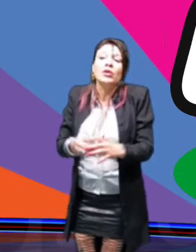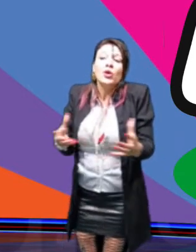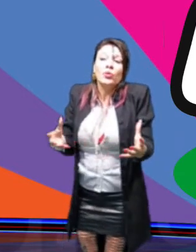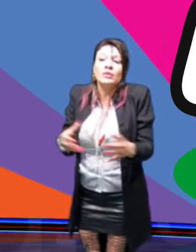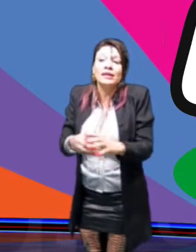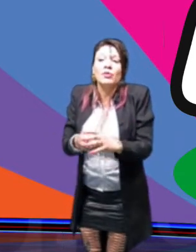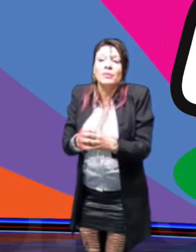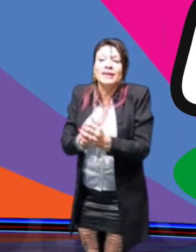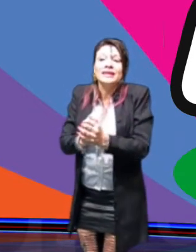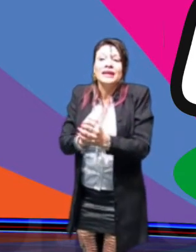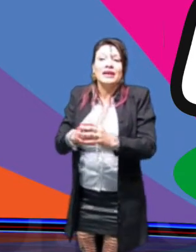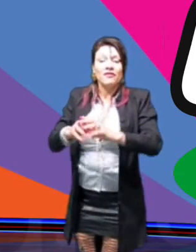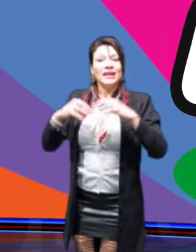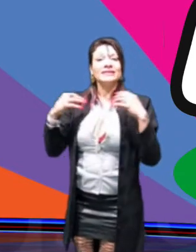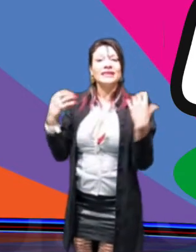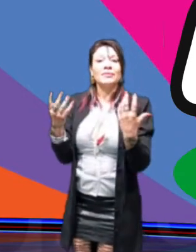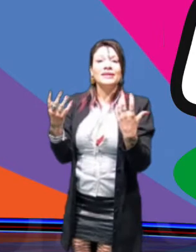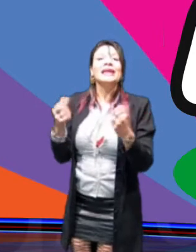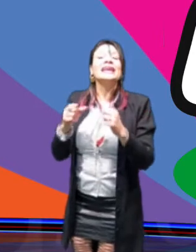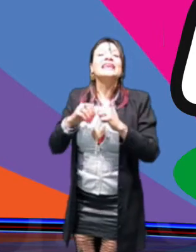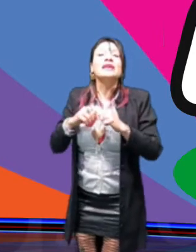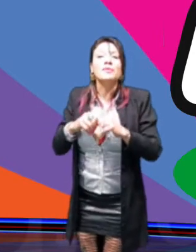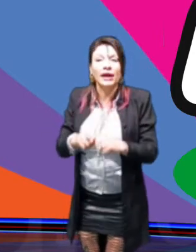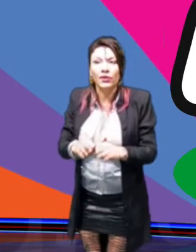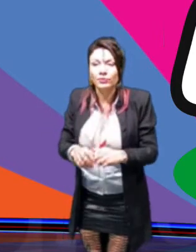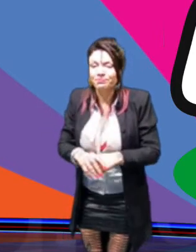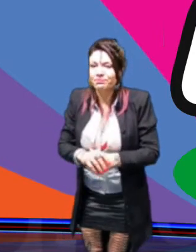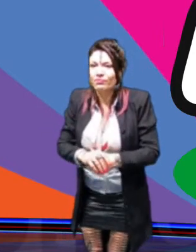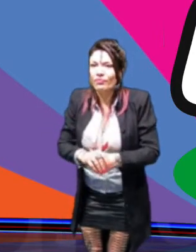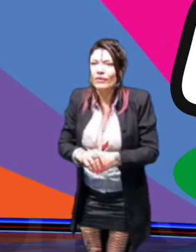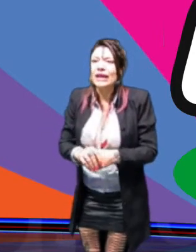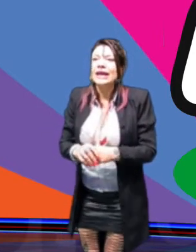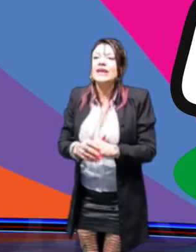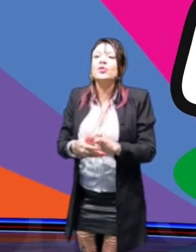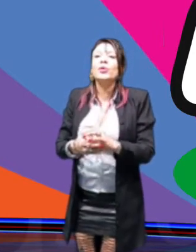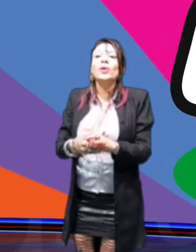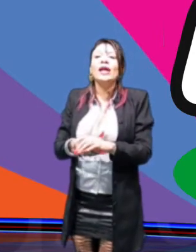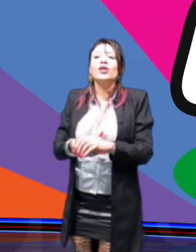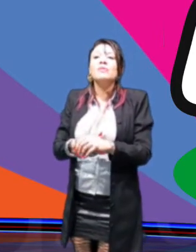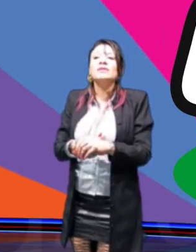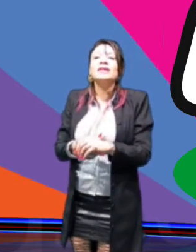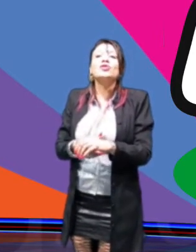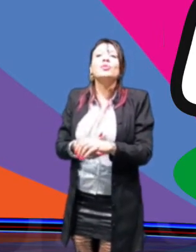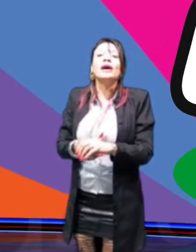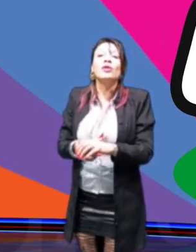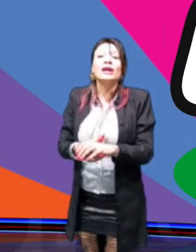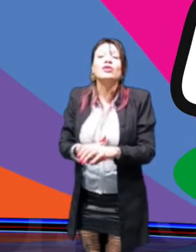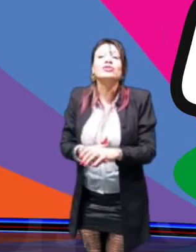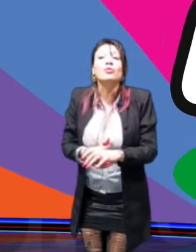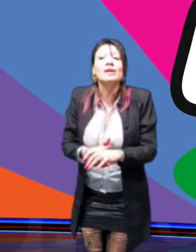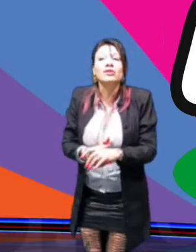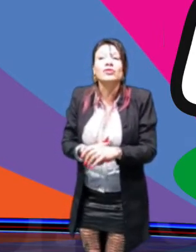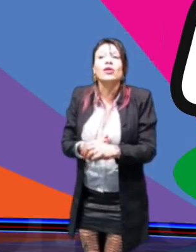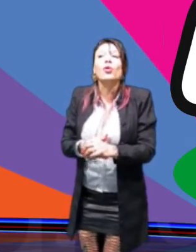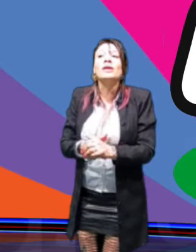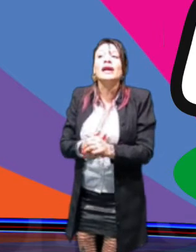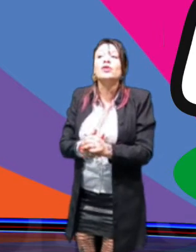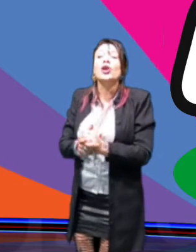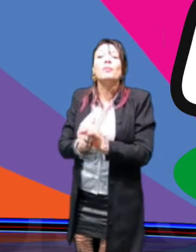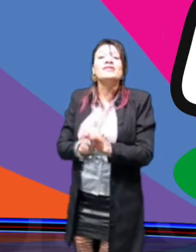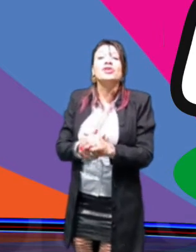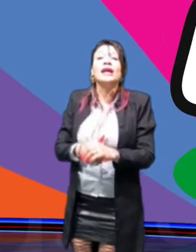un nivel, digamos, más financieramente equilibrado. Eso por un lado, y vamos a hablar sobre ahora los aumentos a los jubilados